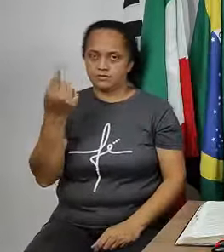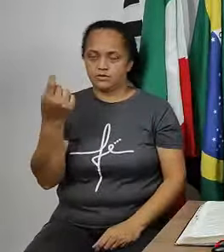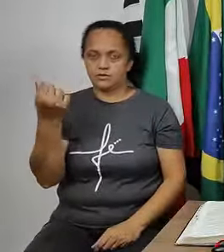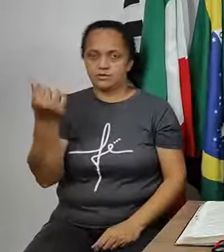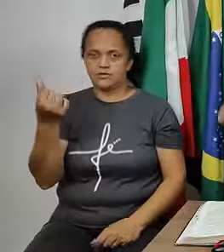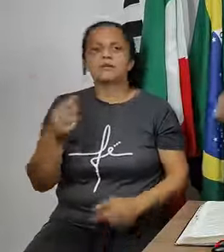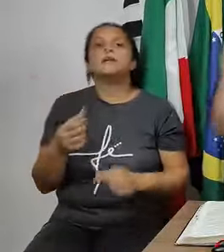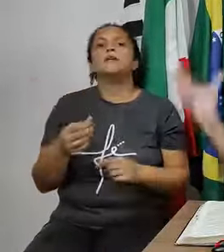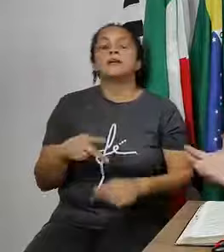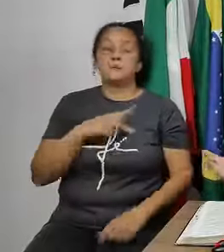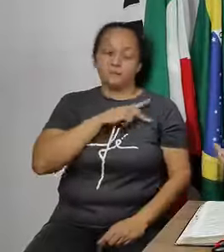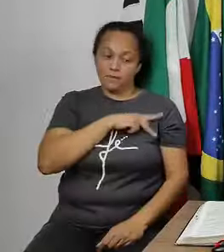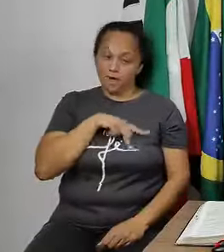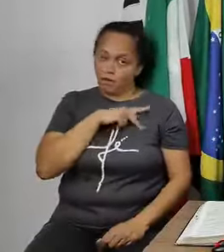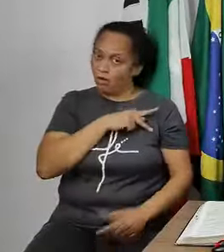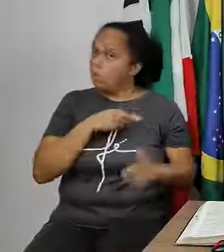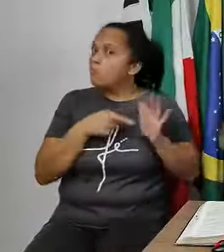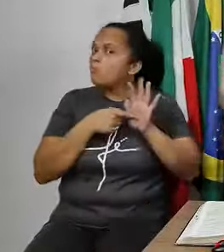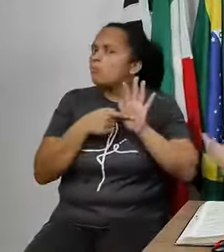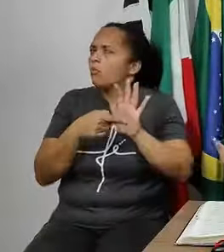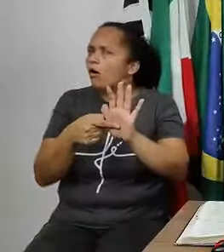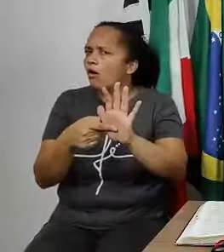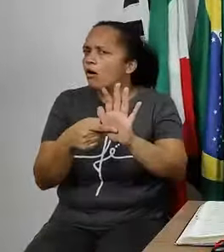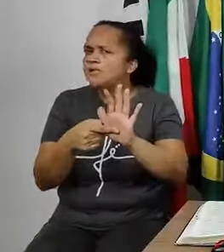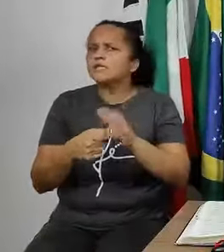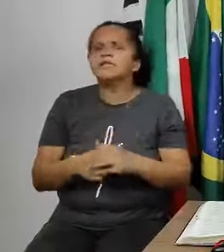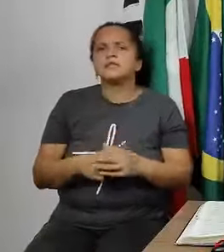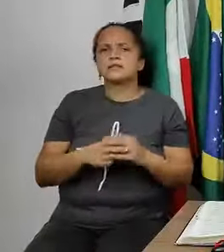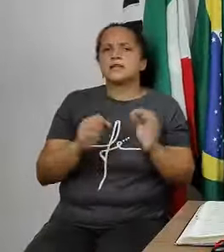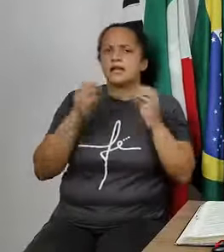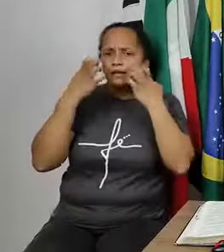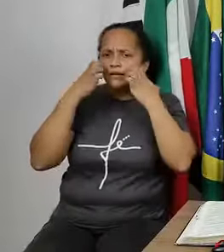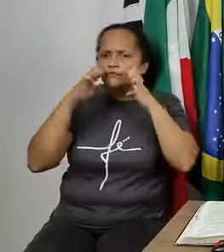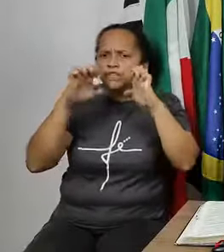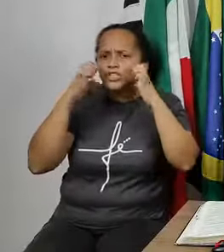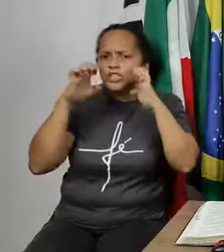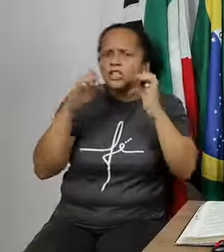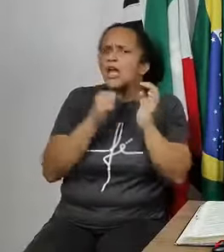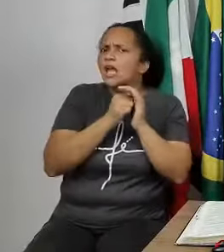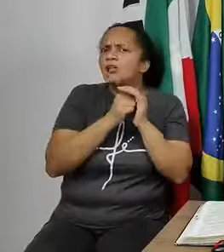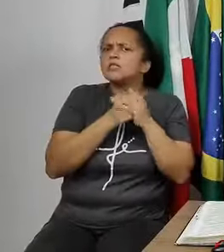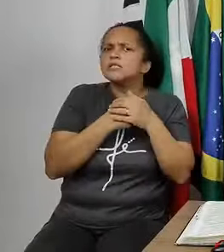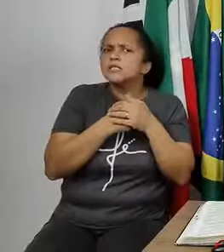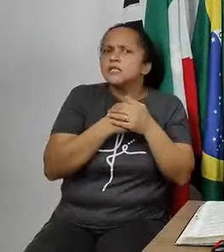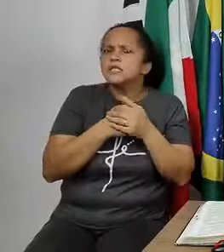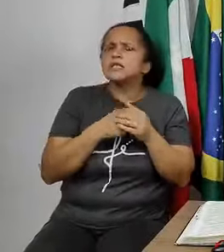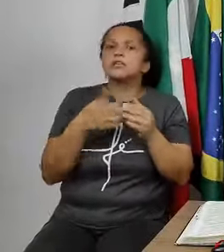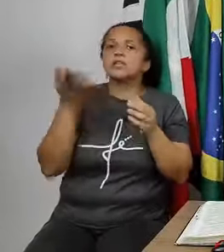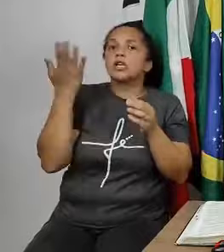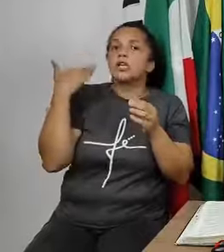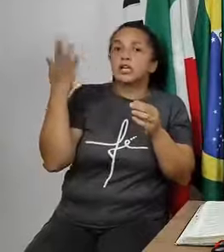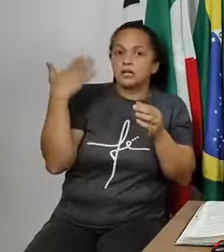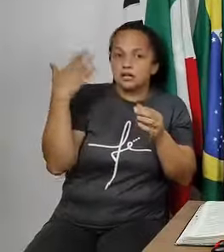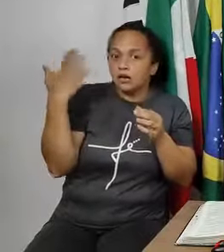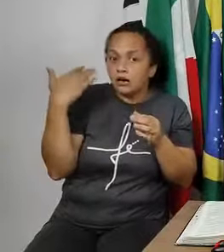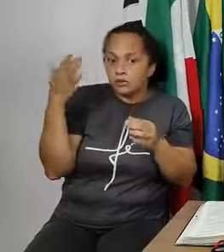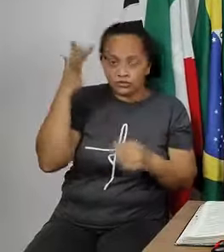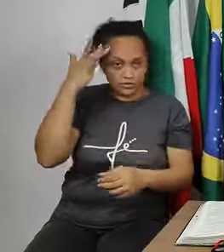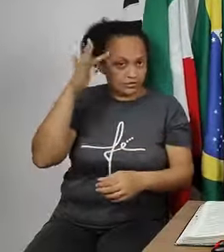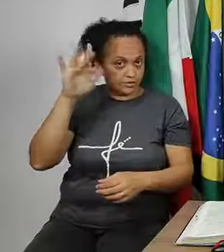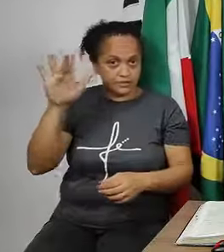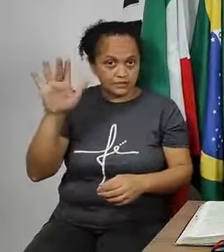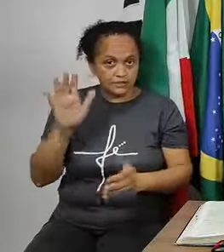Paulo fala desse mistério, o mistério do Evangelho de Cristo que estava escondido lá no